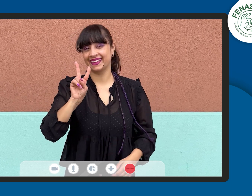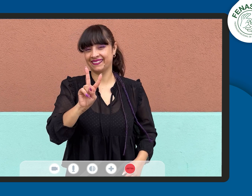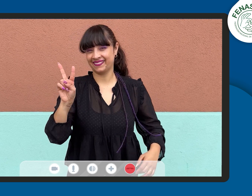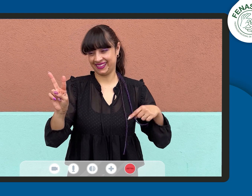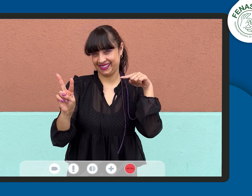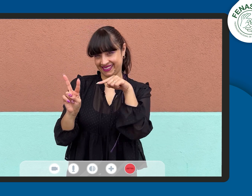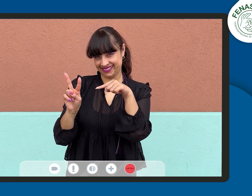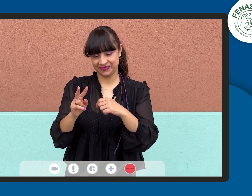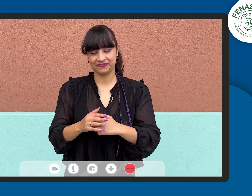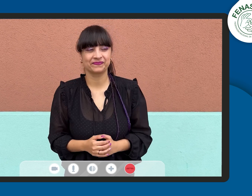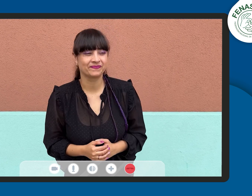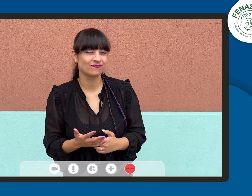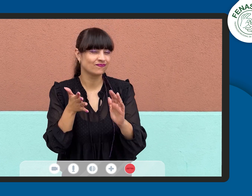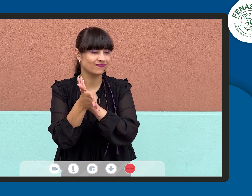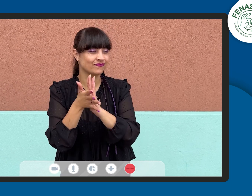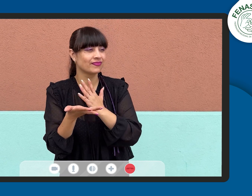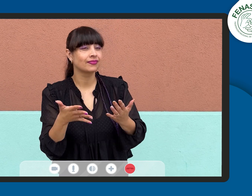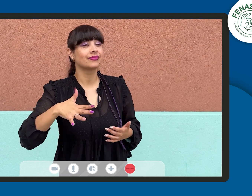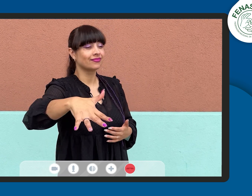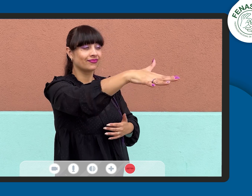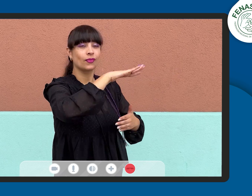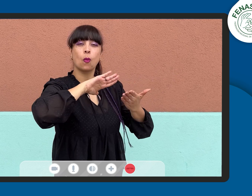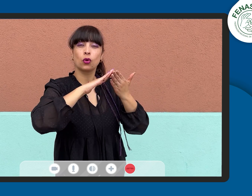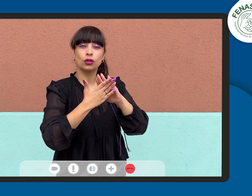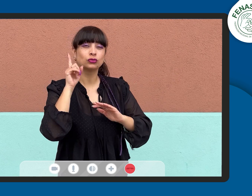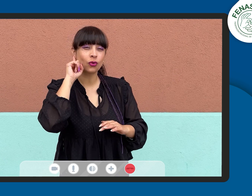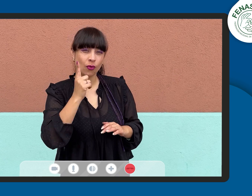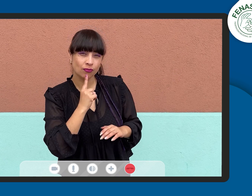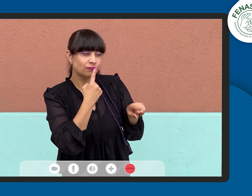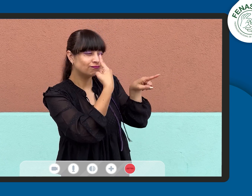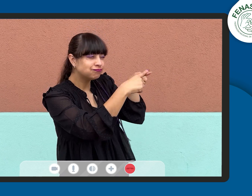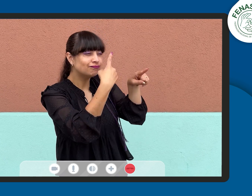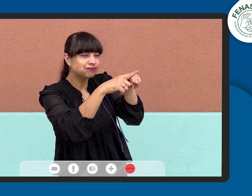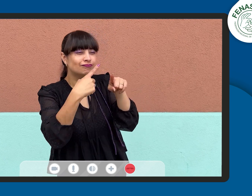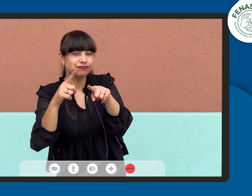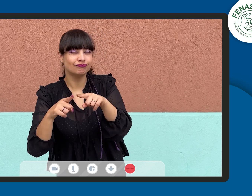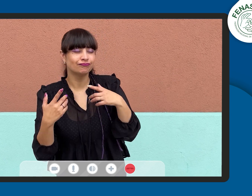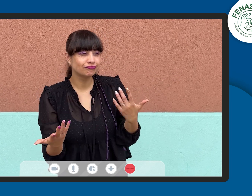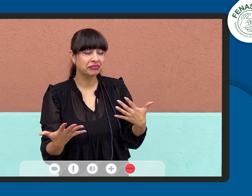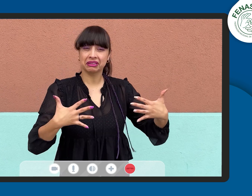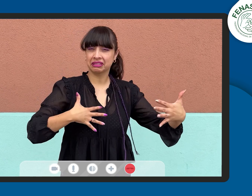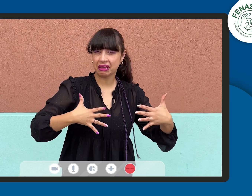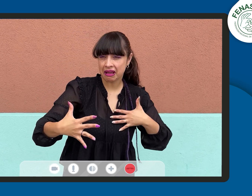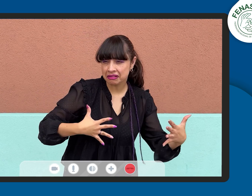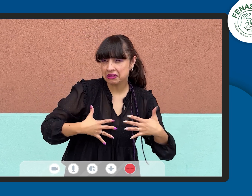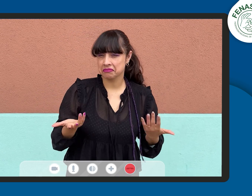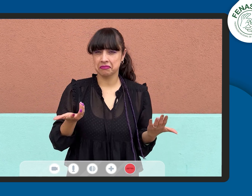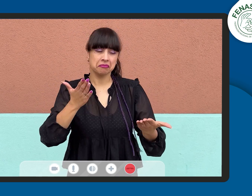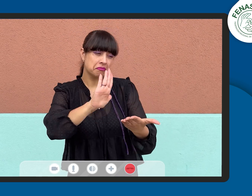eso se representa con esta seña. En la comunidad sorda hay diferentes expresiones artísticas,